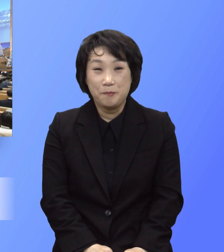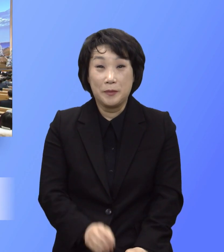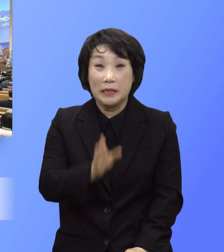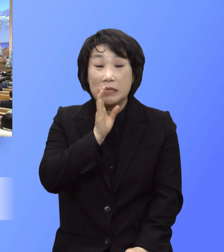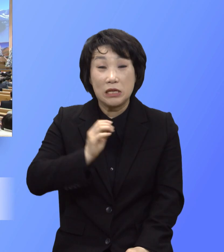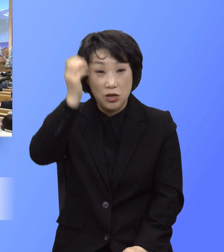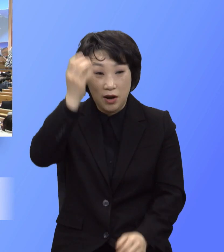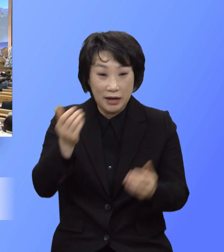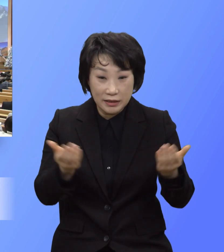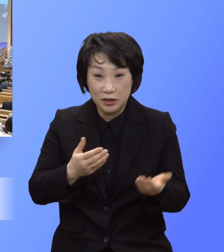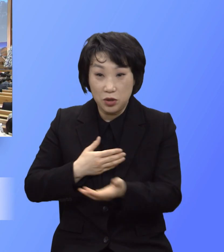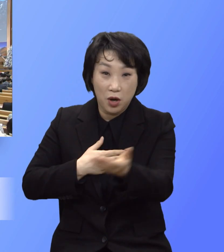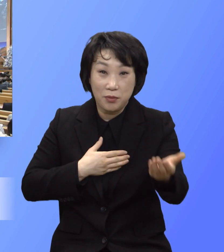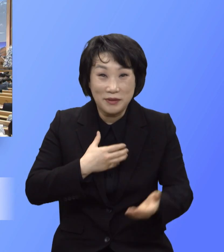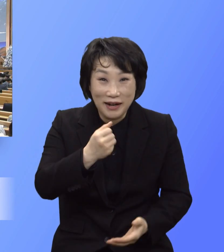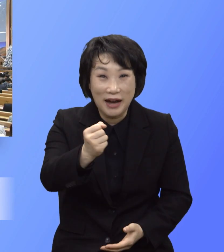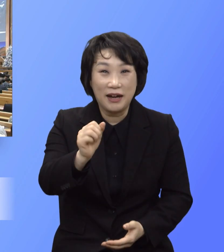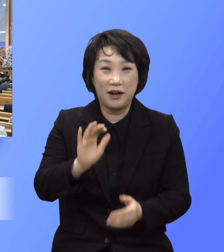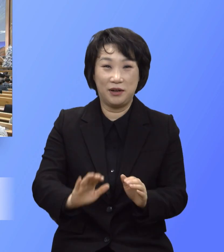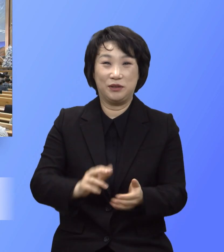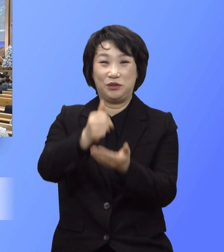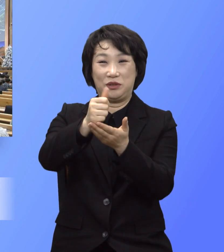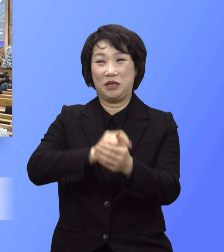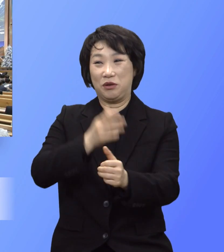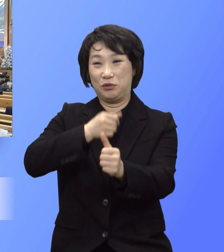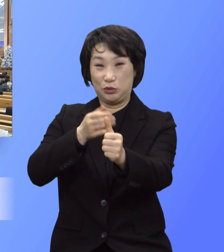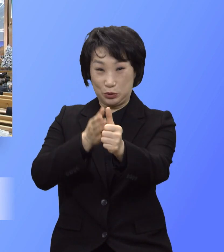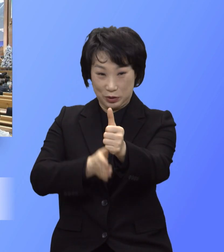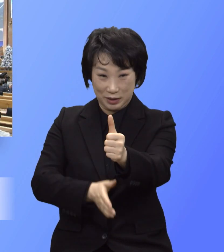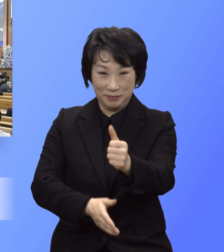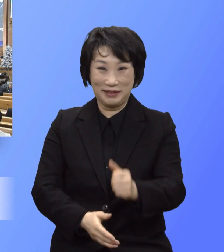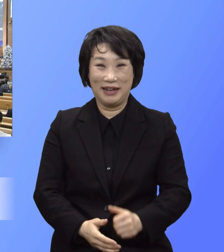신령한 일이 여러분의 것이 되기를 주님의 이름으로 축원합니다.